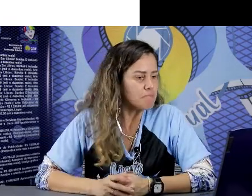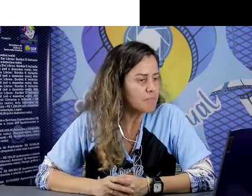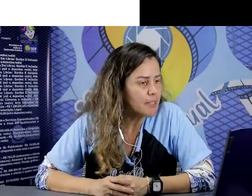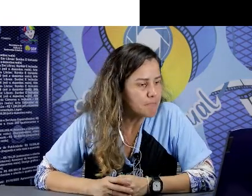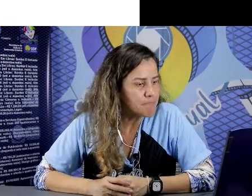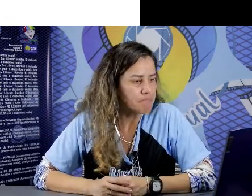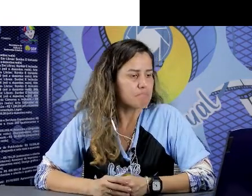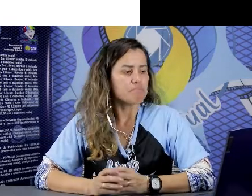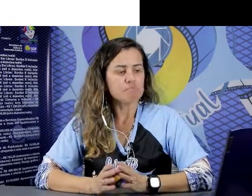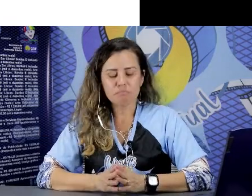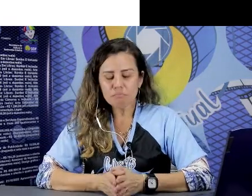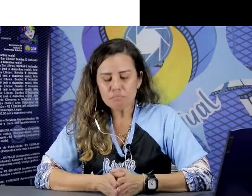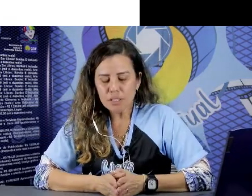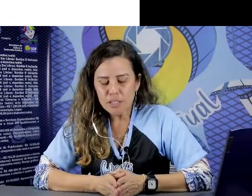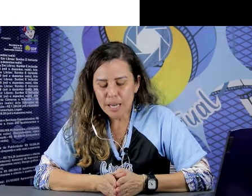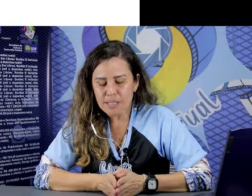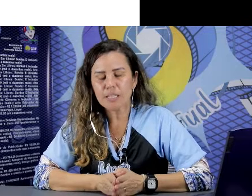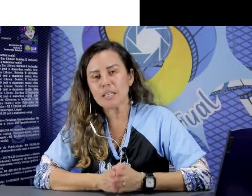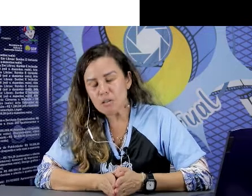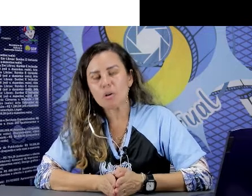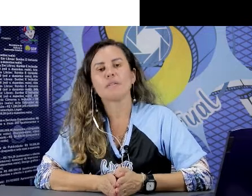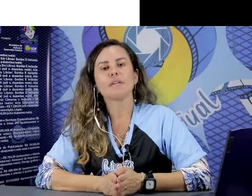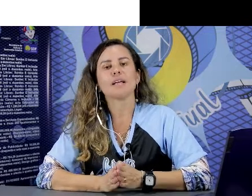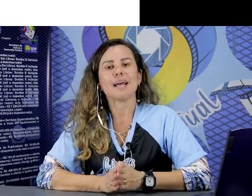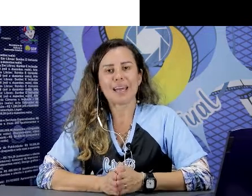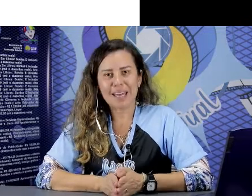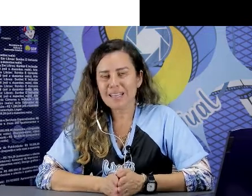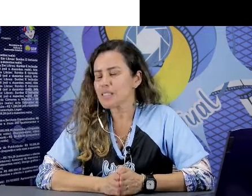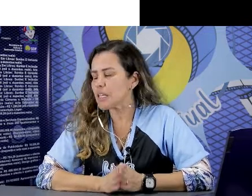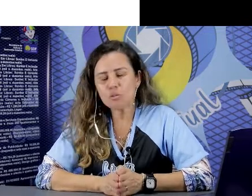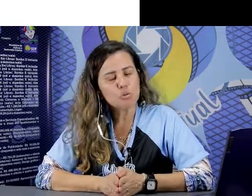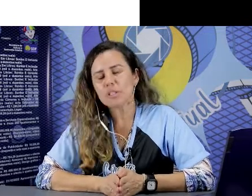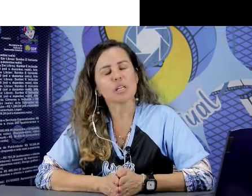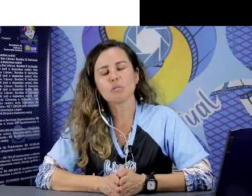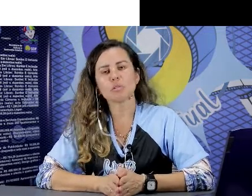né? E essa língua é, sem dúvida nenhuma, dos